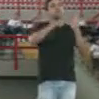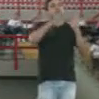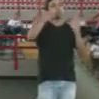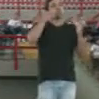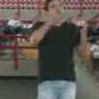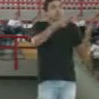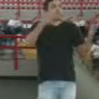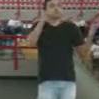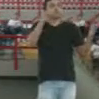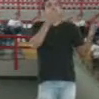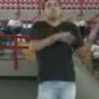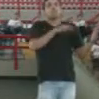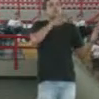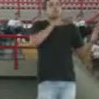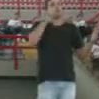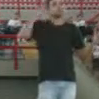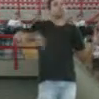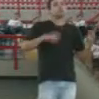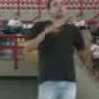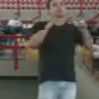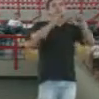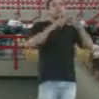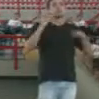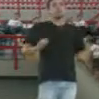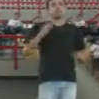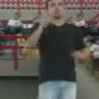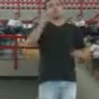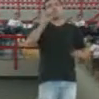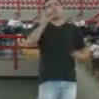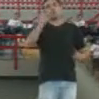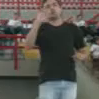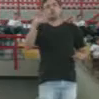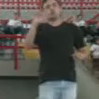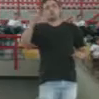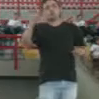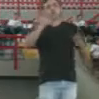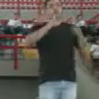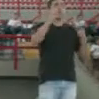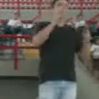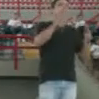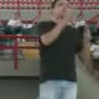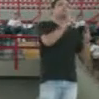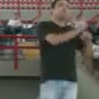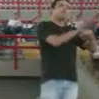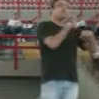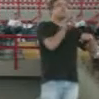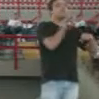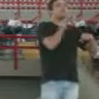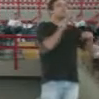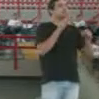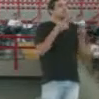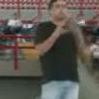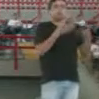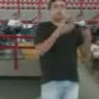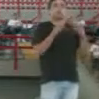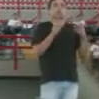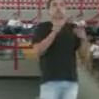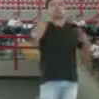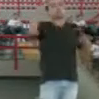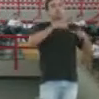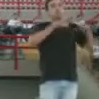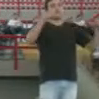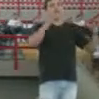nem sabe se presta. Seja Paulo Coelho, seja Crepúsculo, não importa. Beleza. Não é cultura de